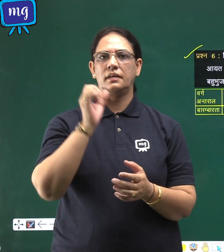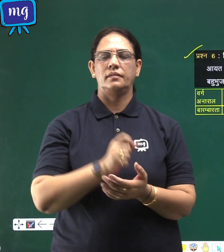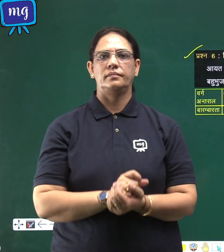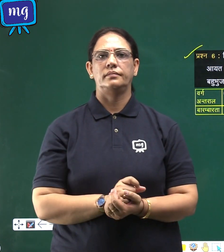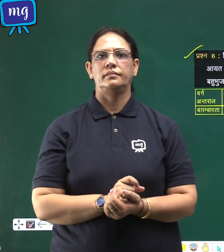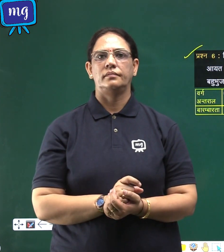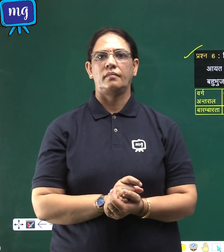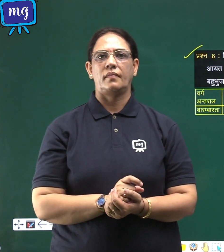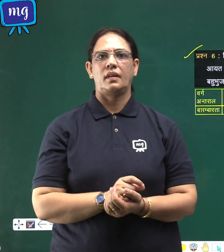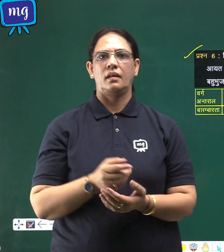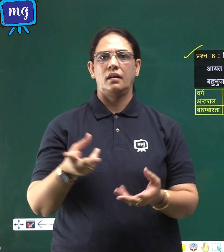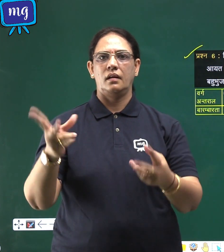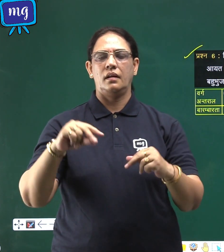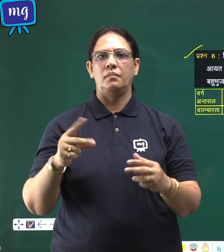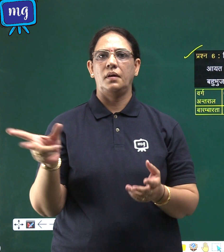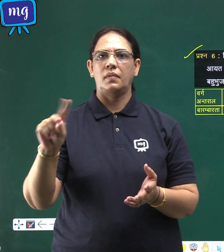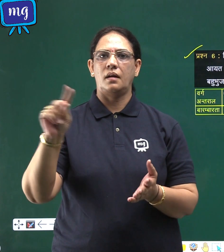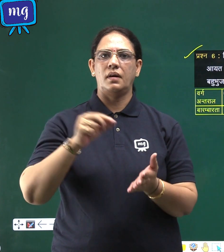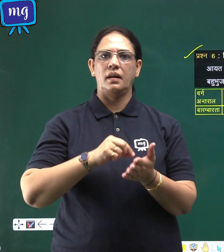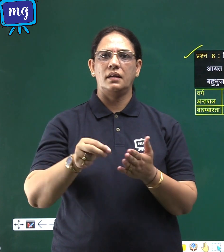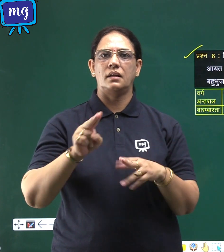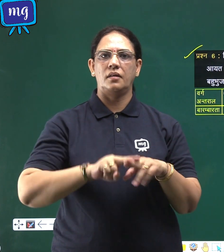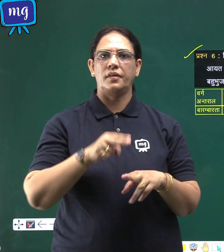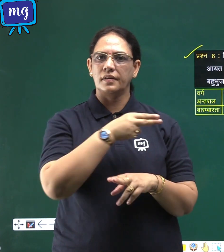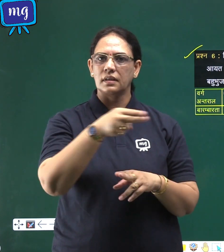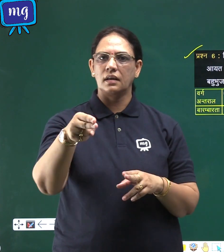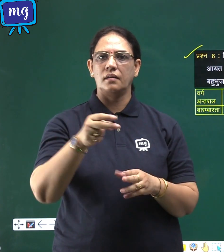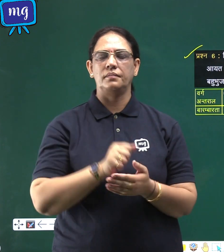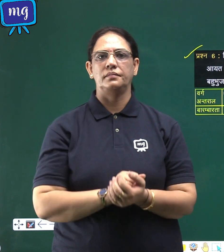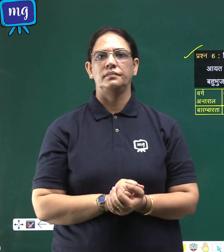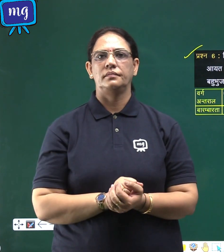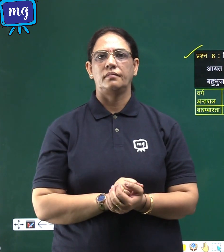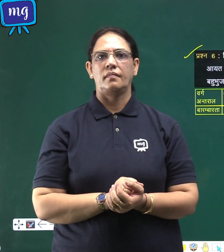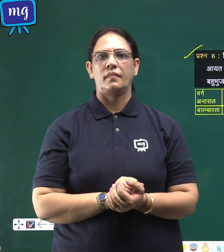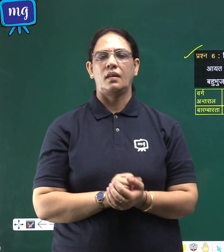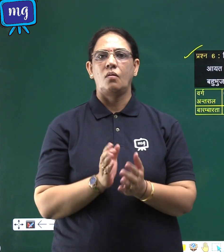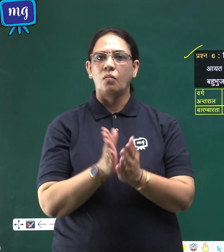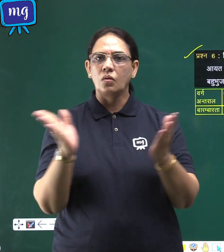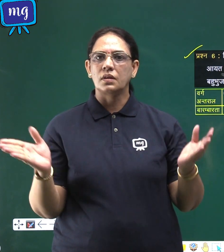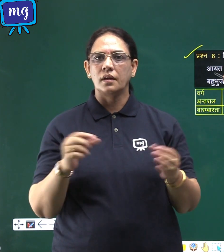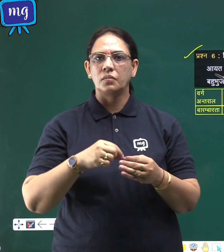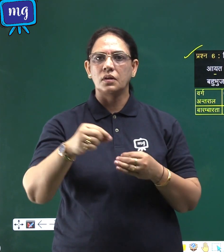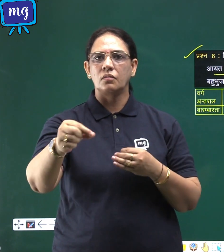निम्न बारम बारता, भवुज के लिए,